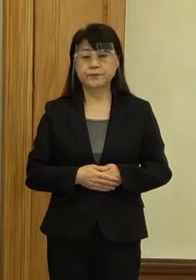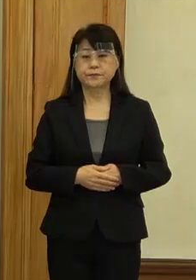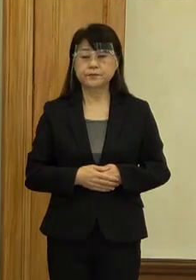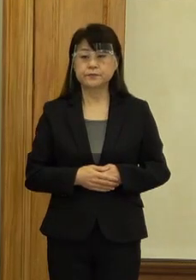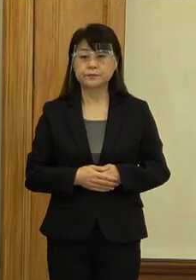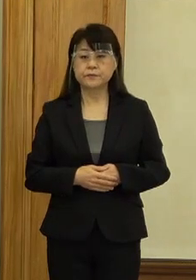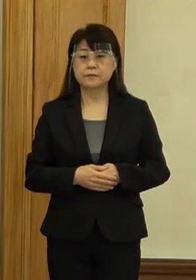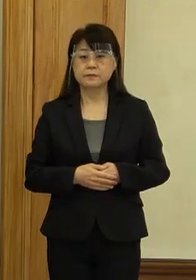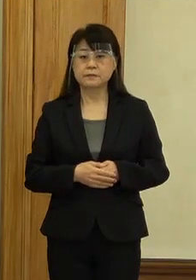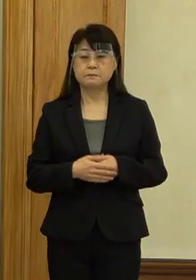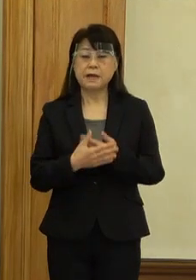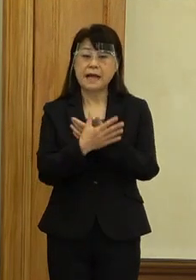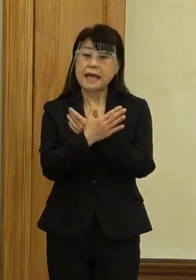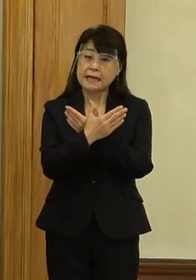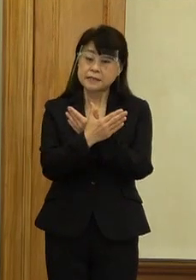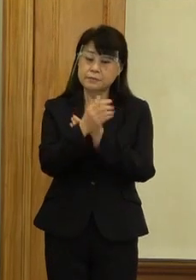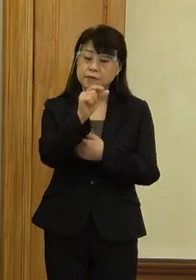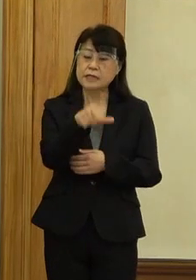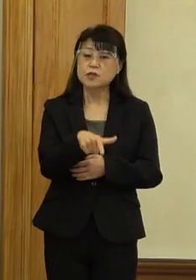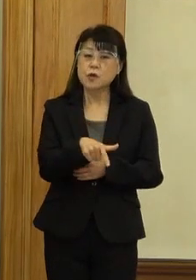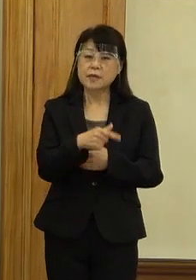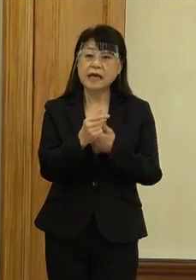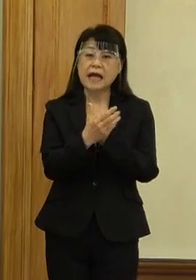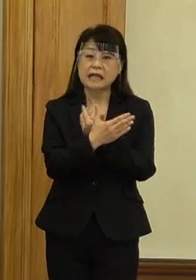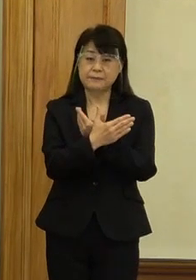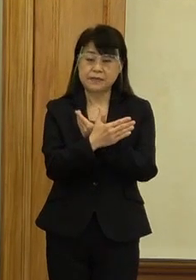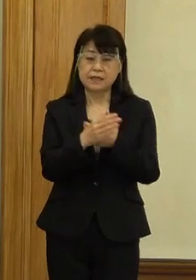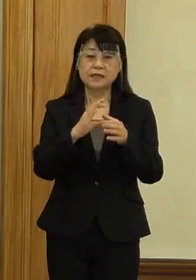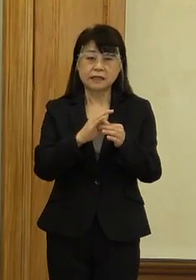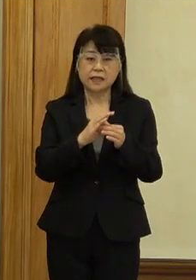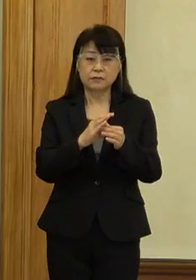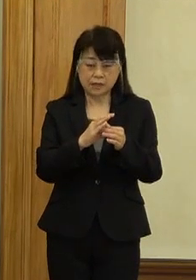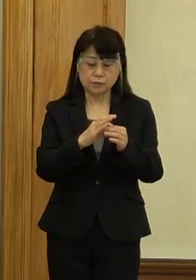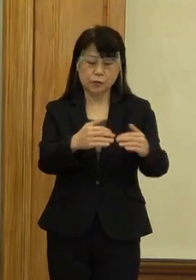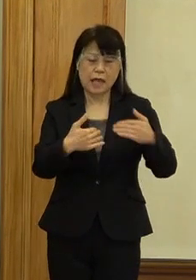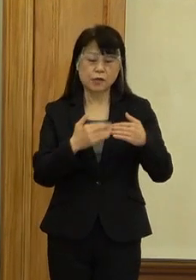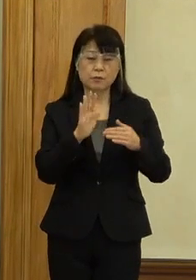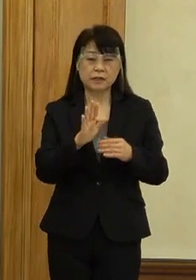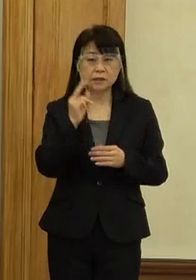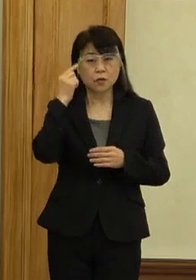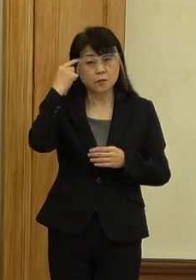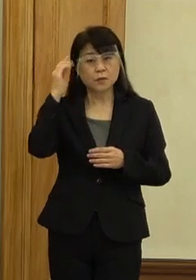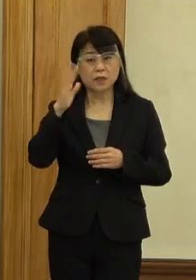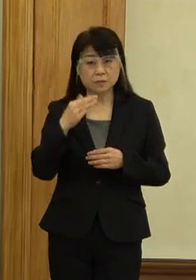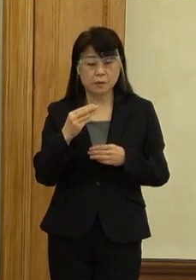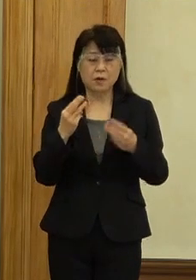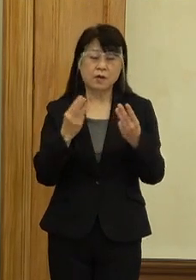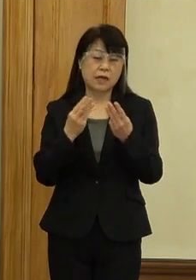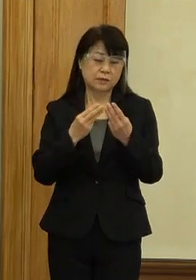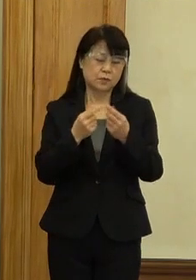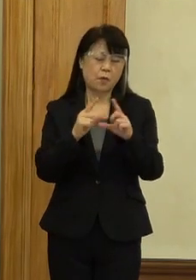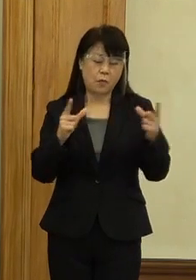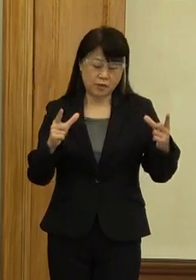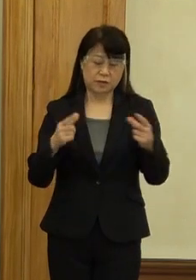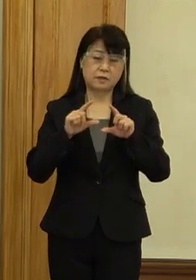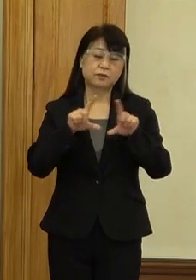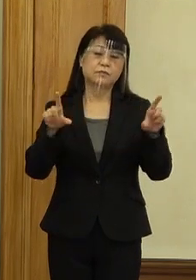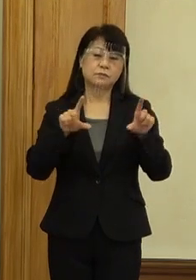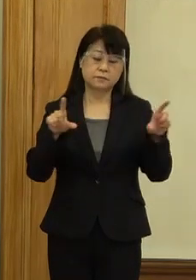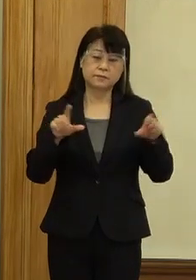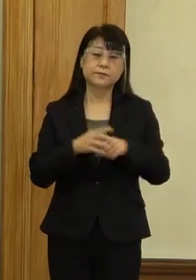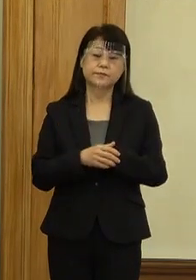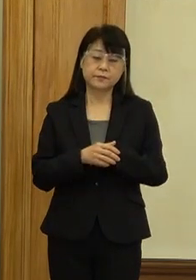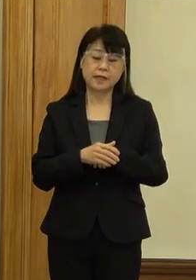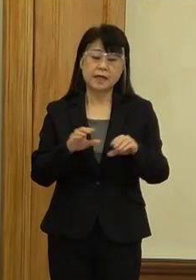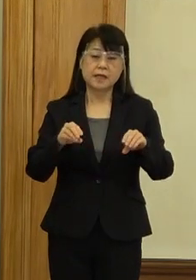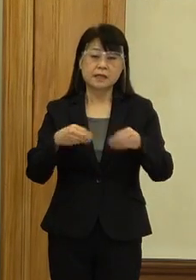これは祝日だった月曜日の反動も一部含まれると思いますが、いずれにしましても大変な数字だと認識をしております。また感染